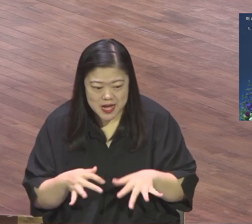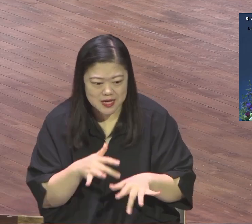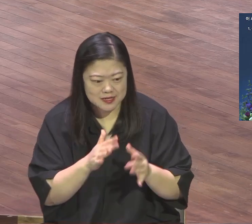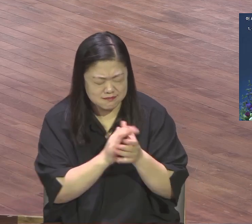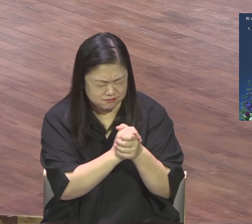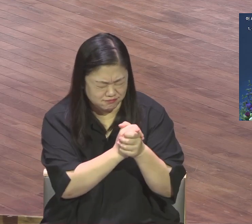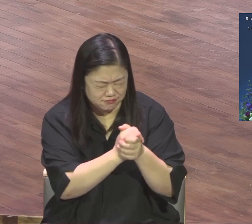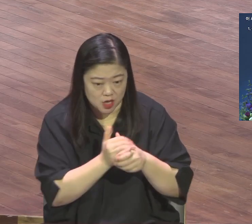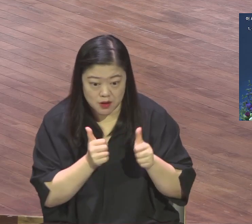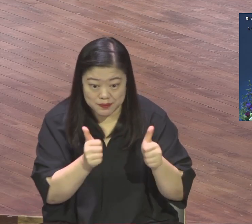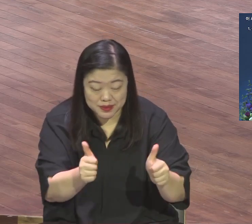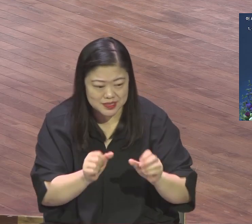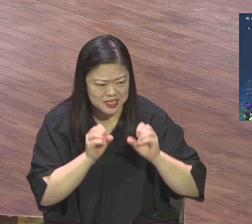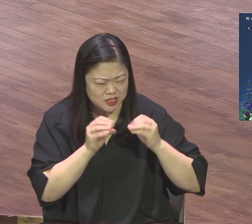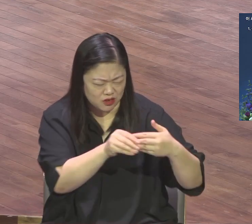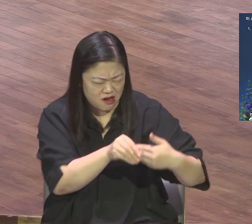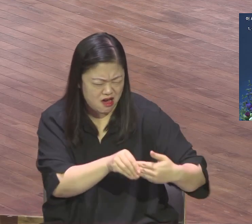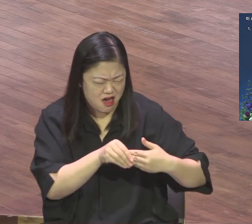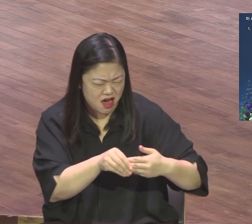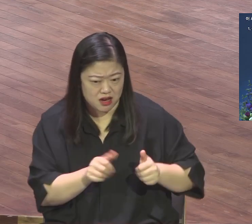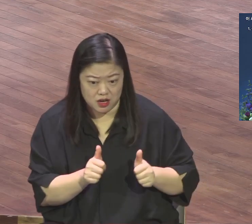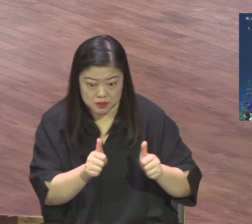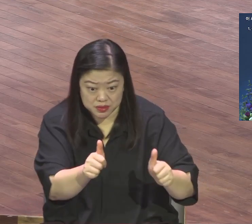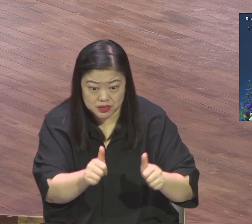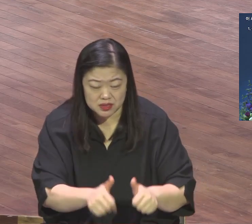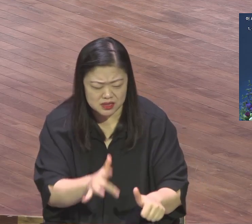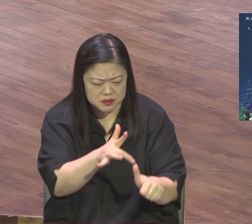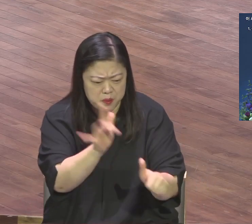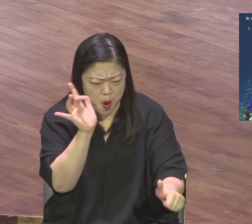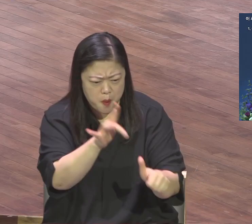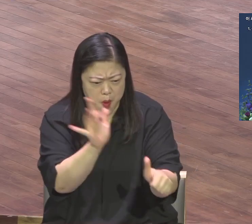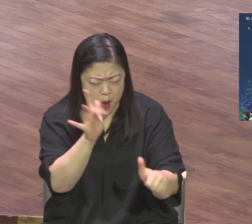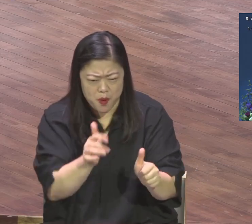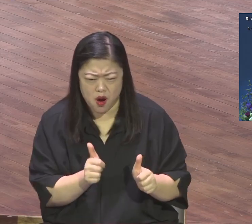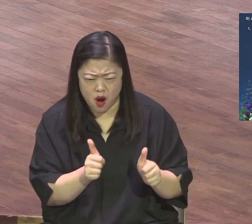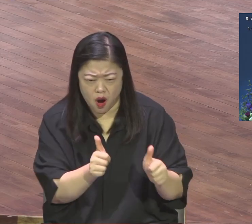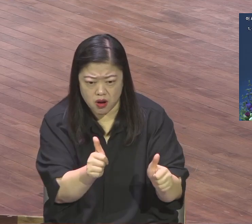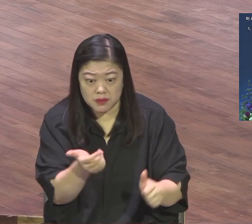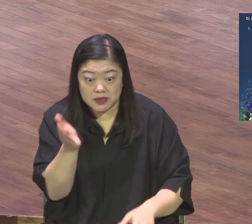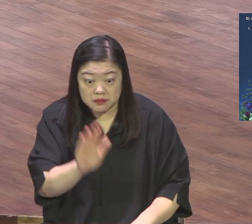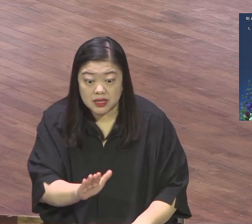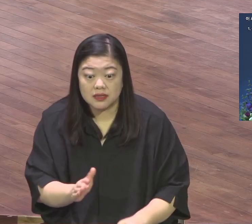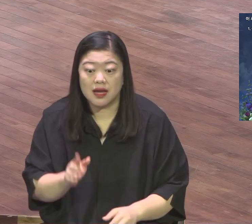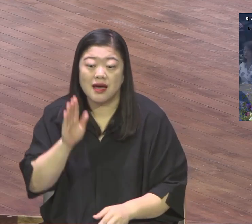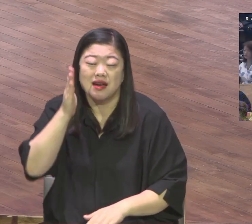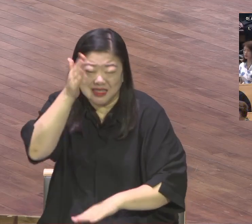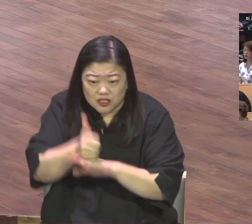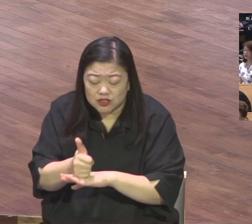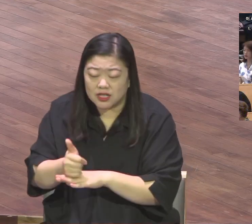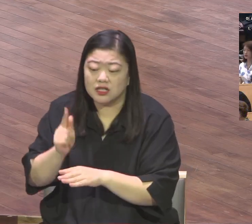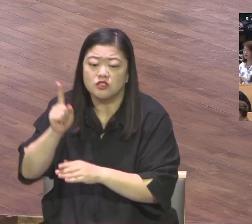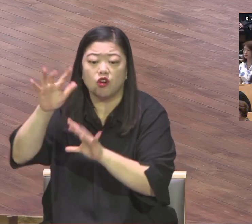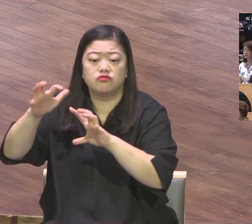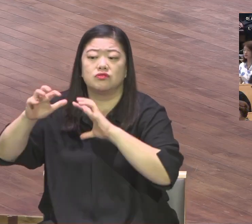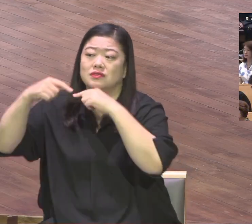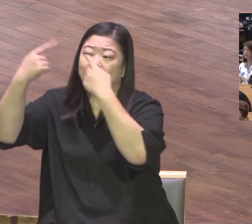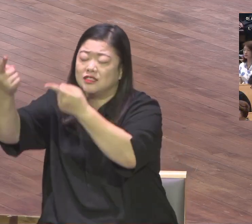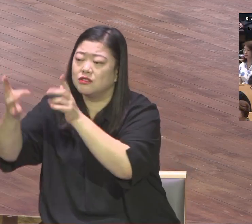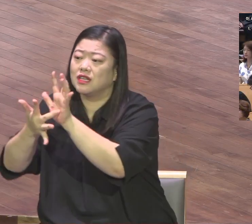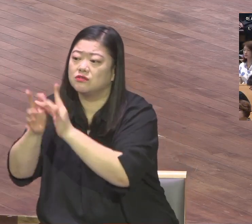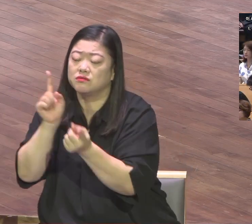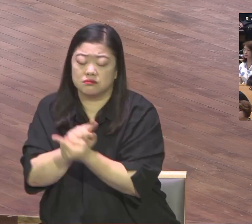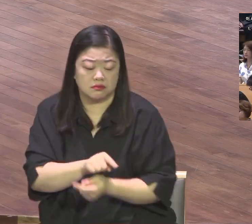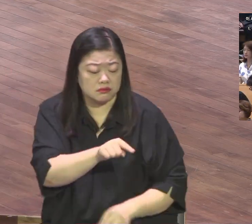말이에요. 여러분, 자 오늘부터 영적으로 좀 열정에 도전해 보시기 바랍니다. 바울은